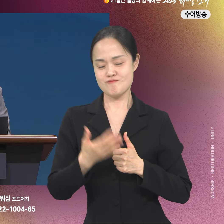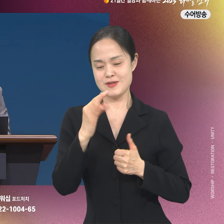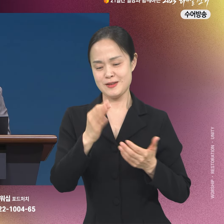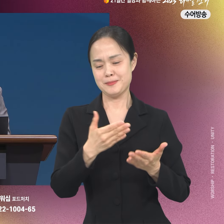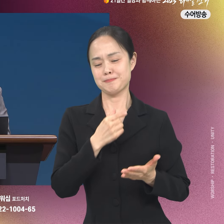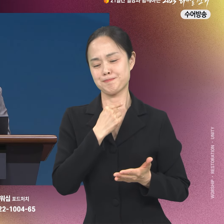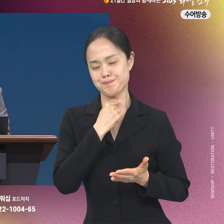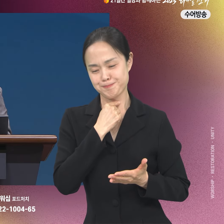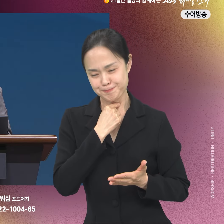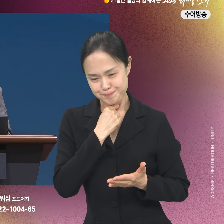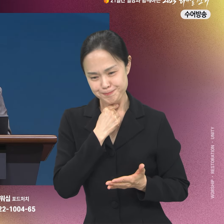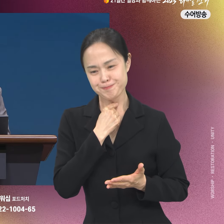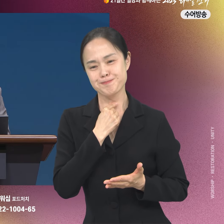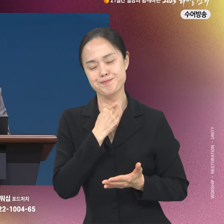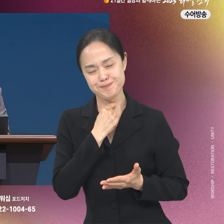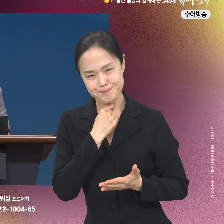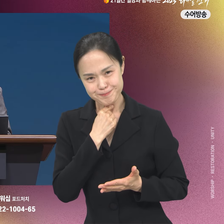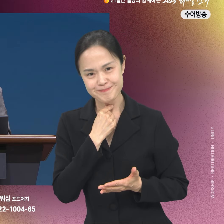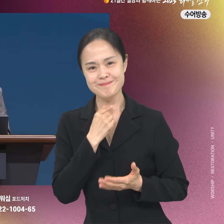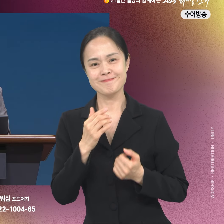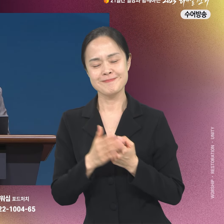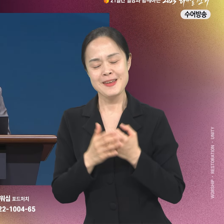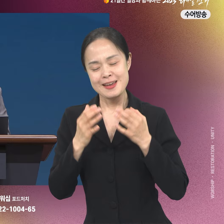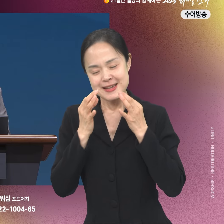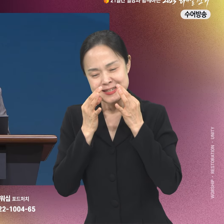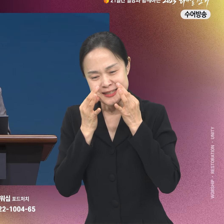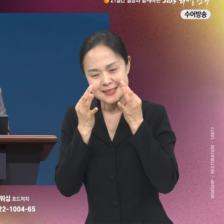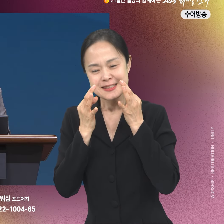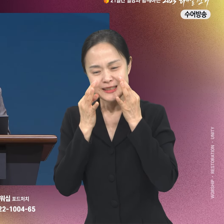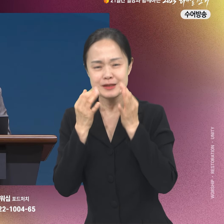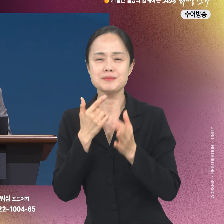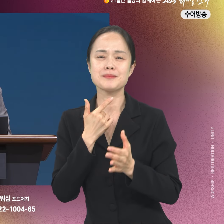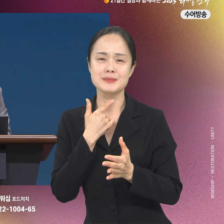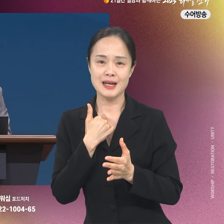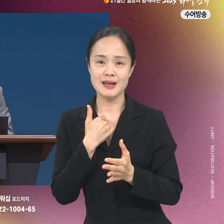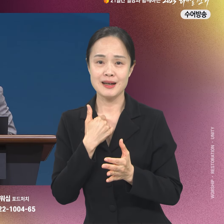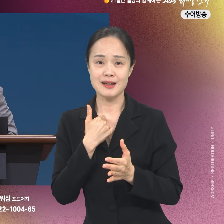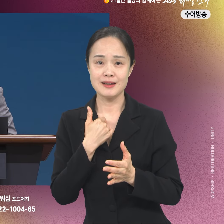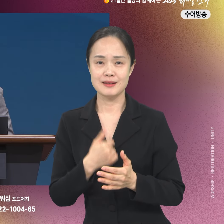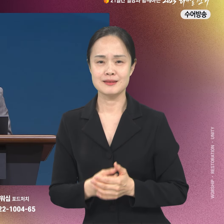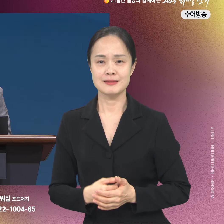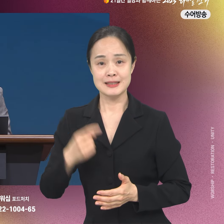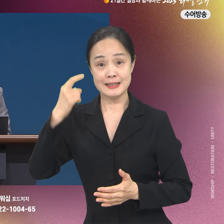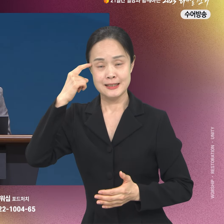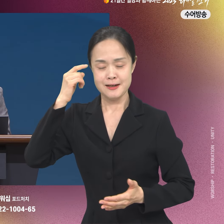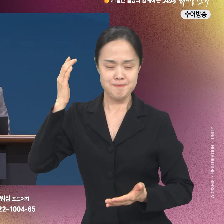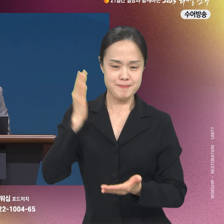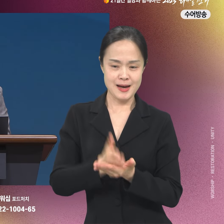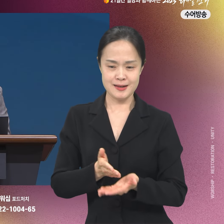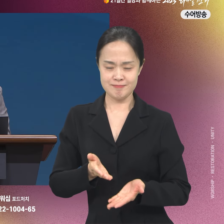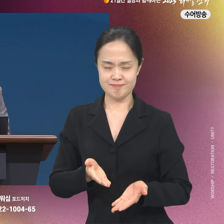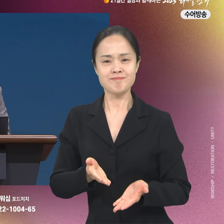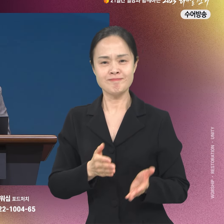거기서부터 벗어나는데도 이 작품의 제작 과정이 저한테는 굉장히 의미가 있었습니다.